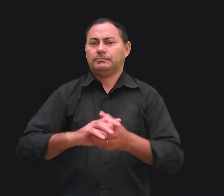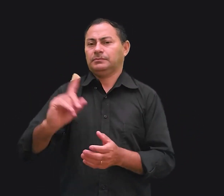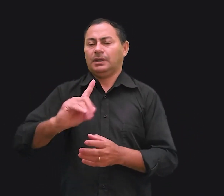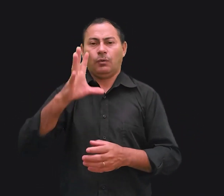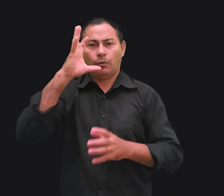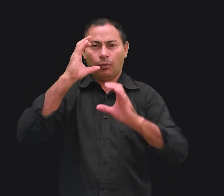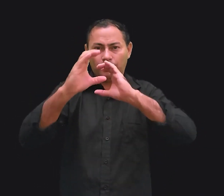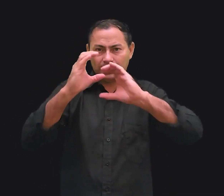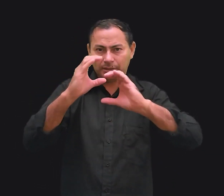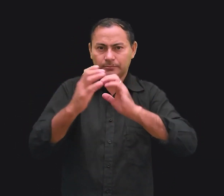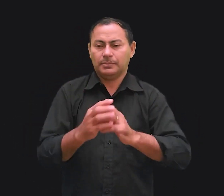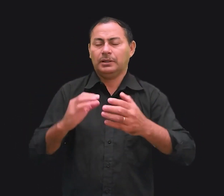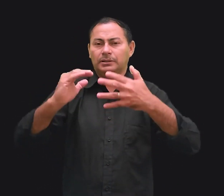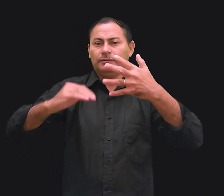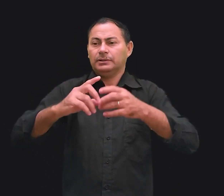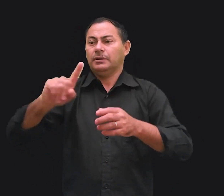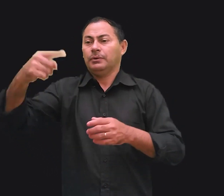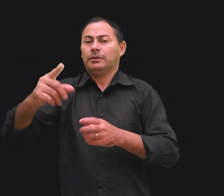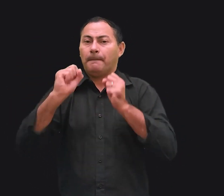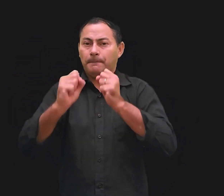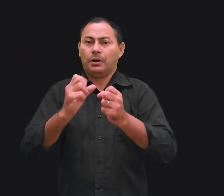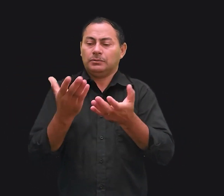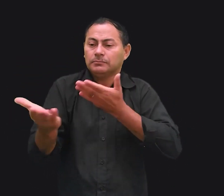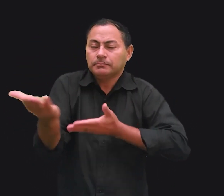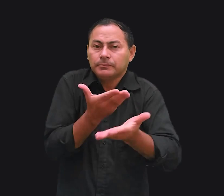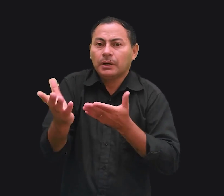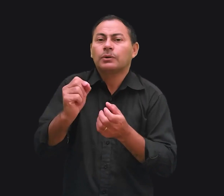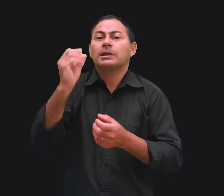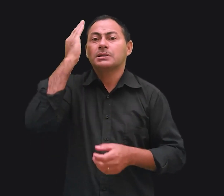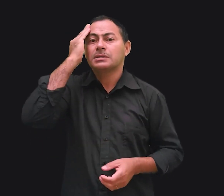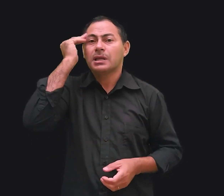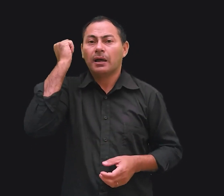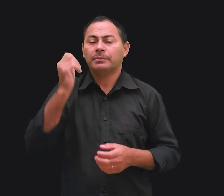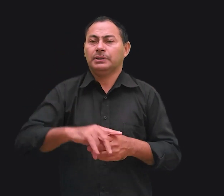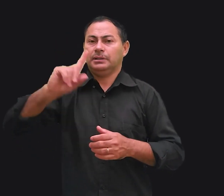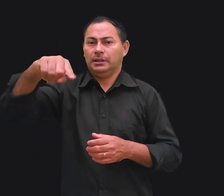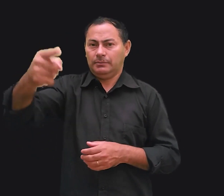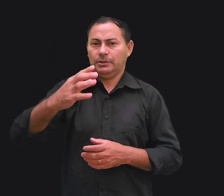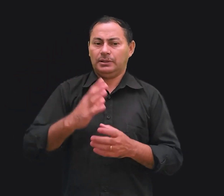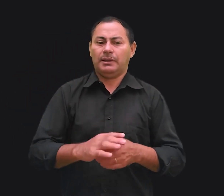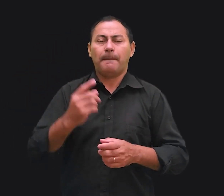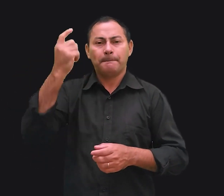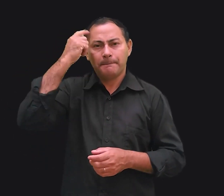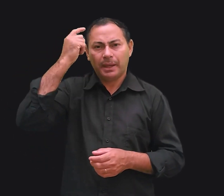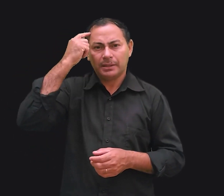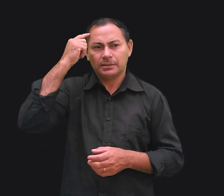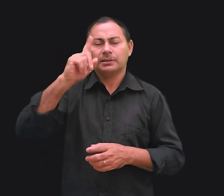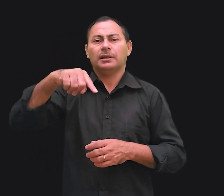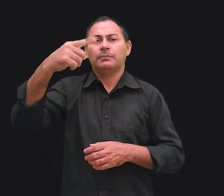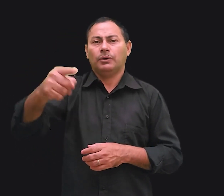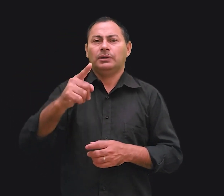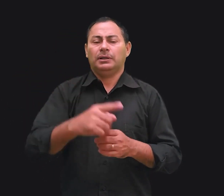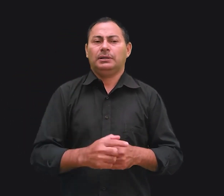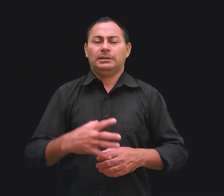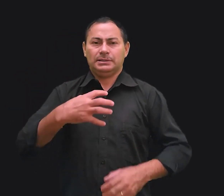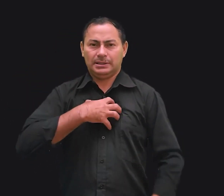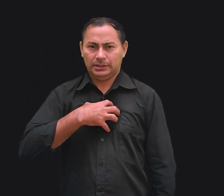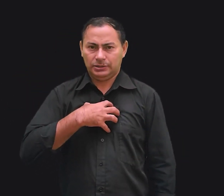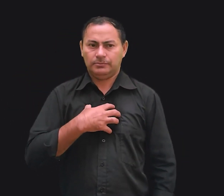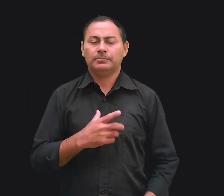nível da não comunicação. No nível seguinte, você pode compartilhar o que sabe, depois o que você pensa, depois o que você